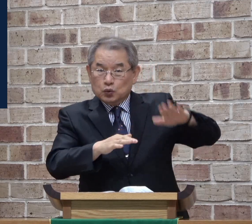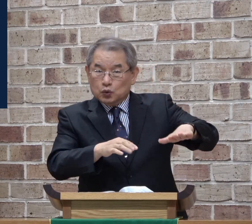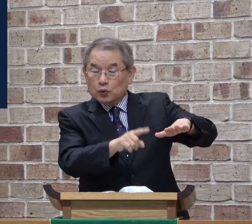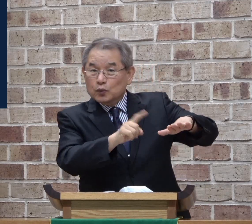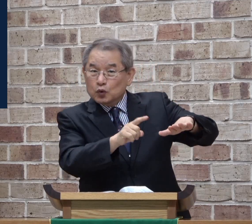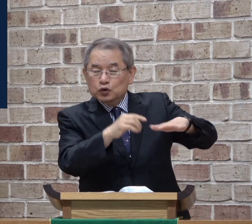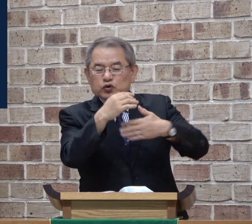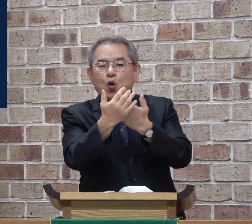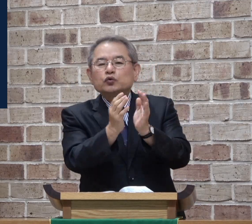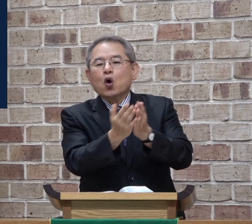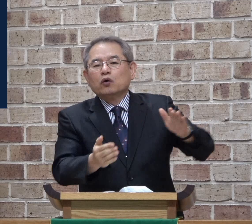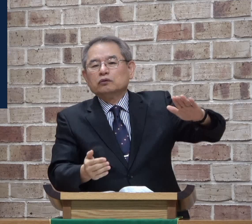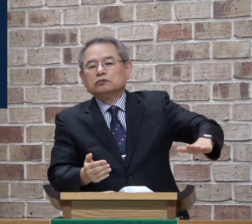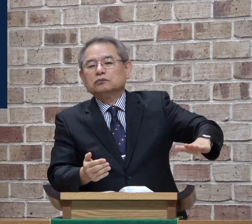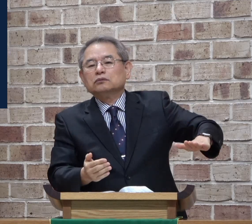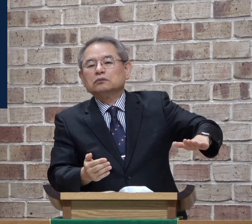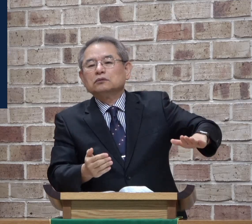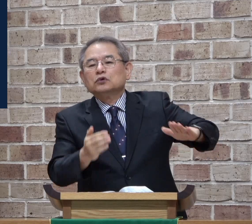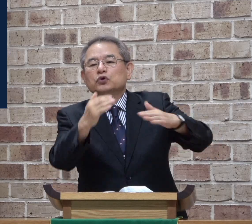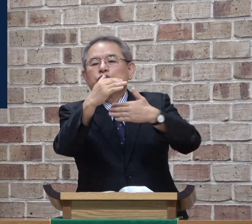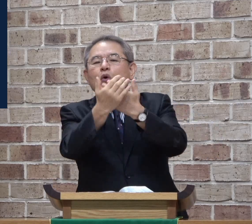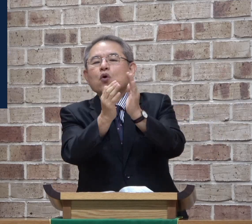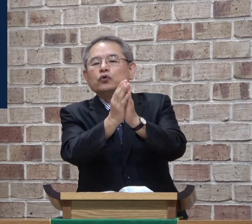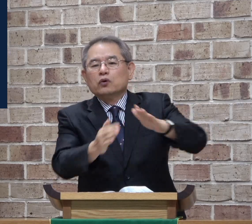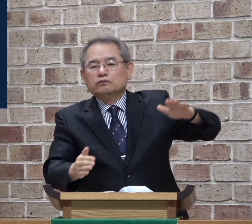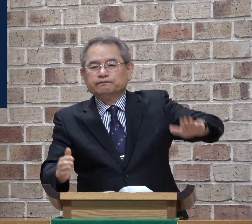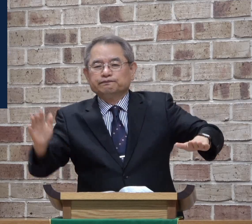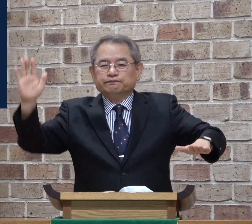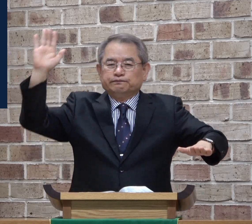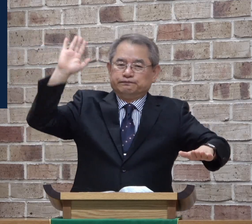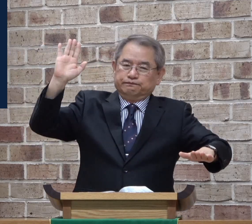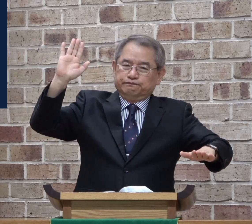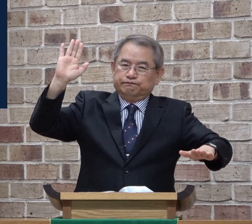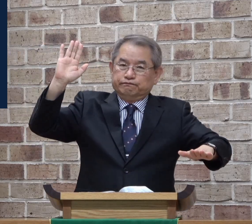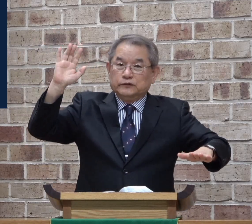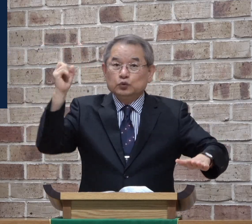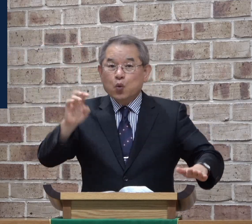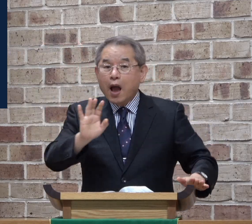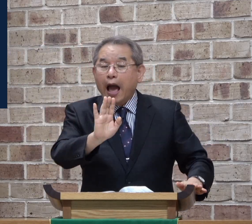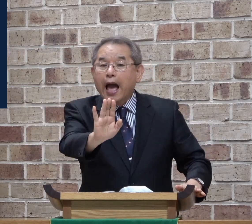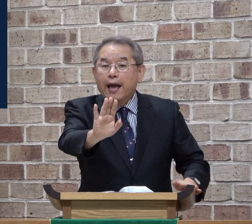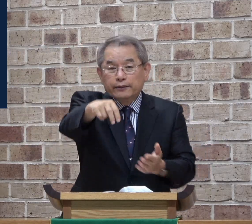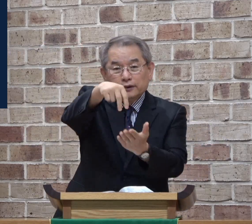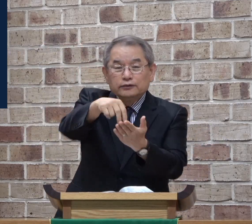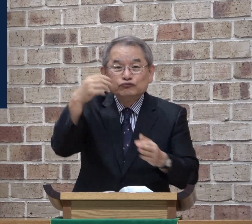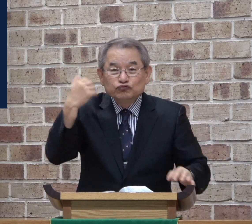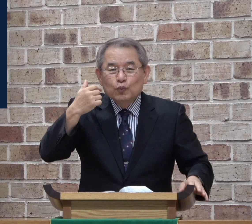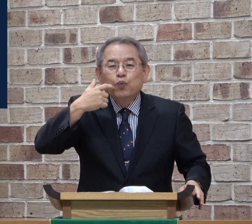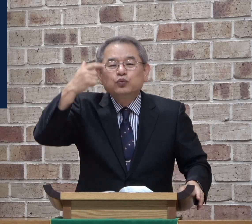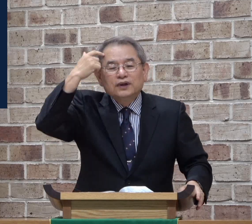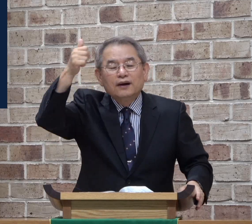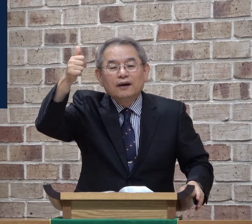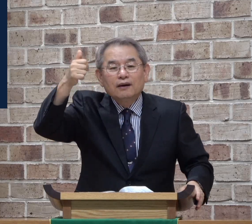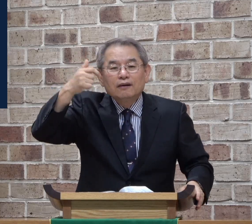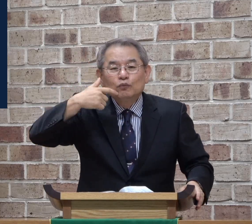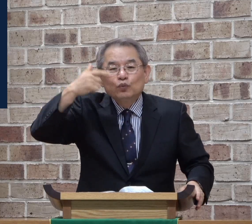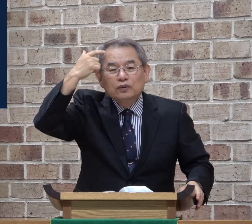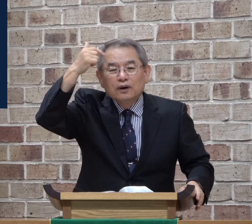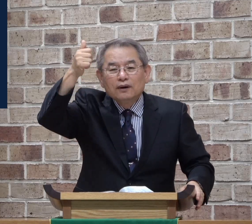그래서 왼손에는 성경책을 손에 올리고 또 오른손으로 손을 선서를 합니다. 그리고 그 앞에는 목사님이 자리에